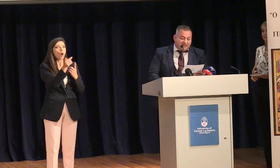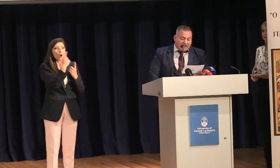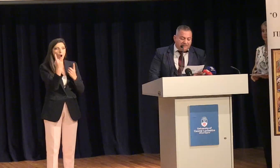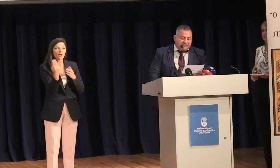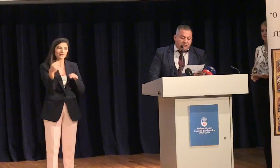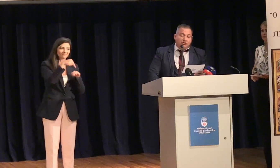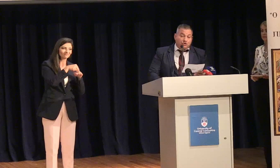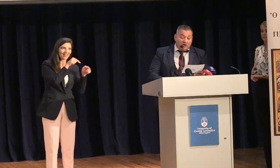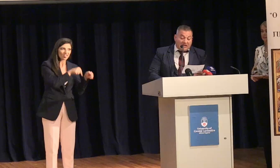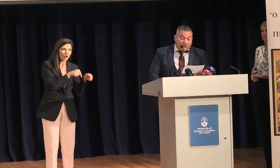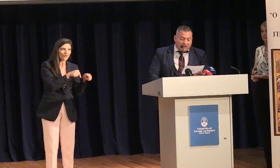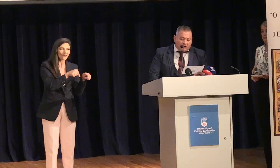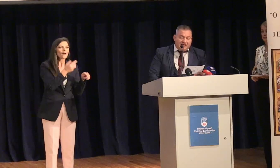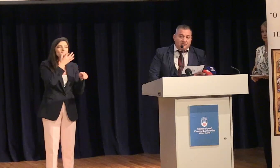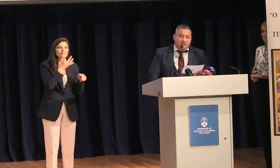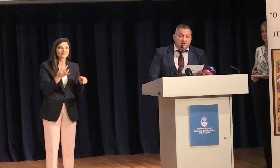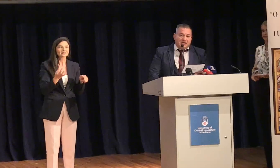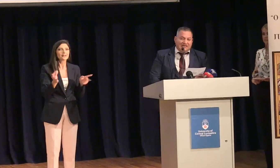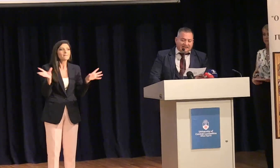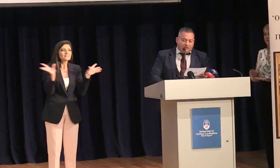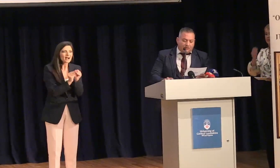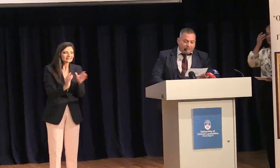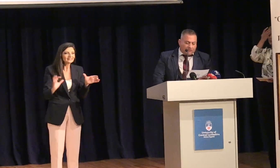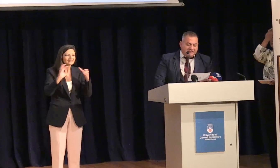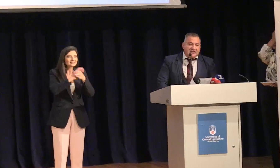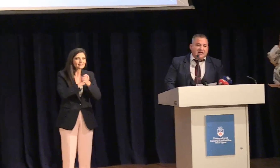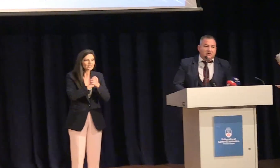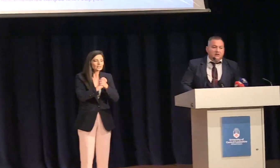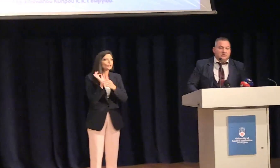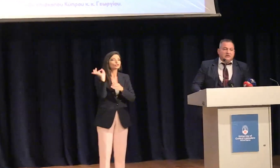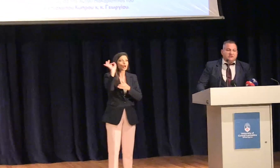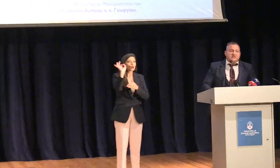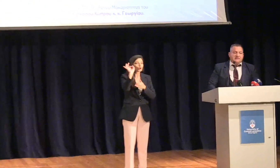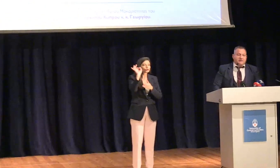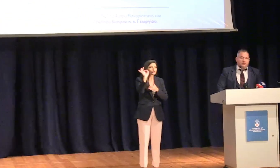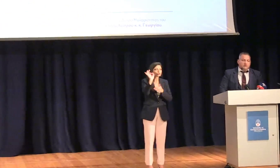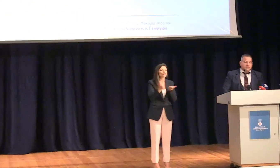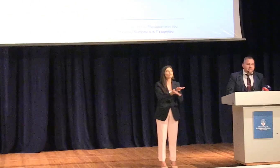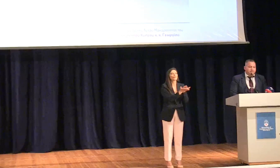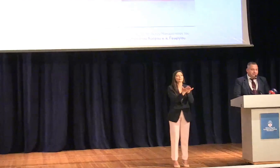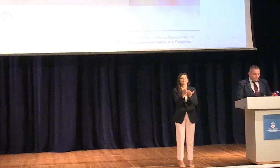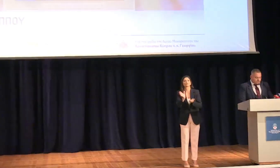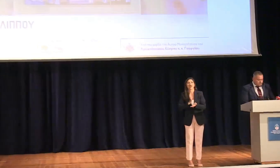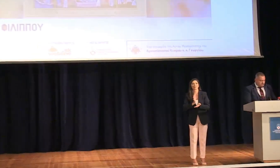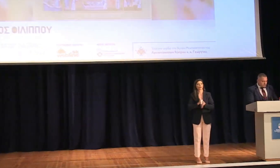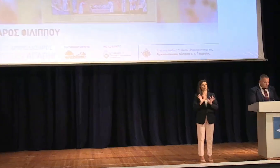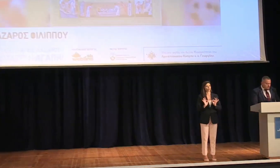ενώνουμε δυνάμεις στον καλό αγώνα για την Ορθοδοξία και τον συνάνθρωπο.